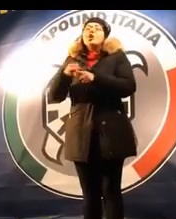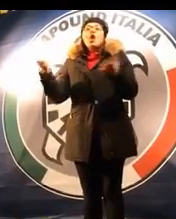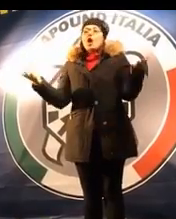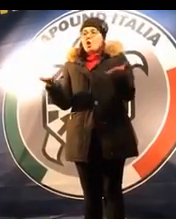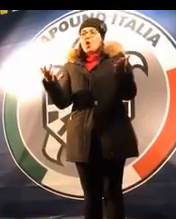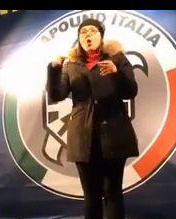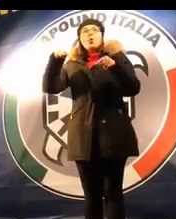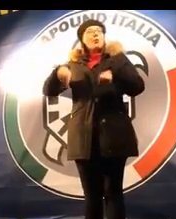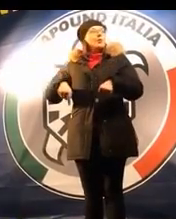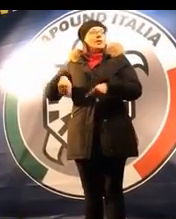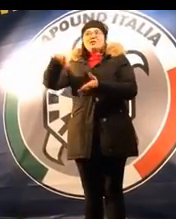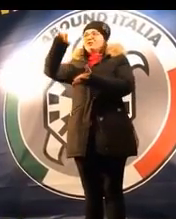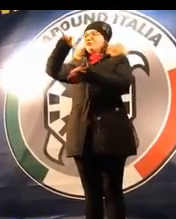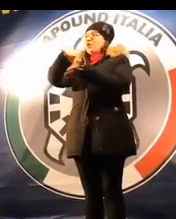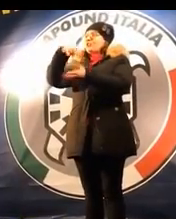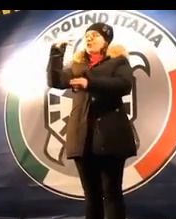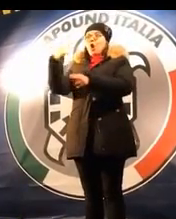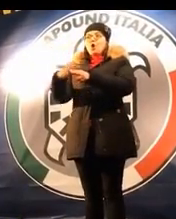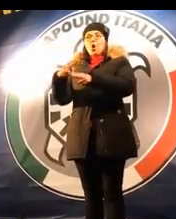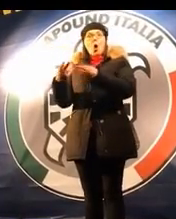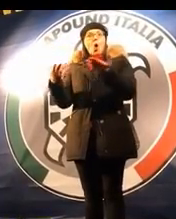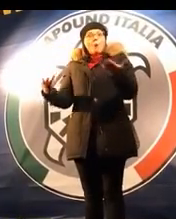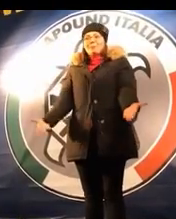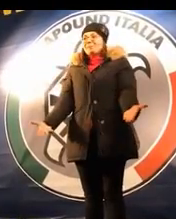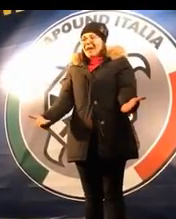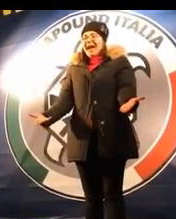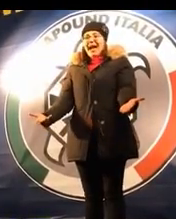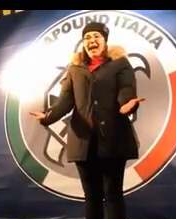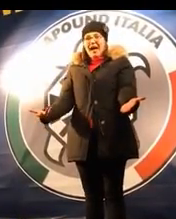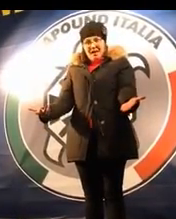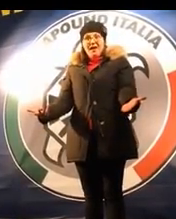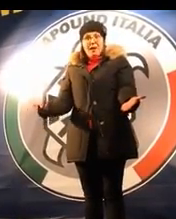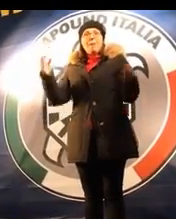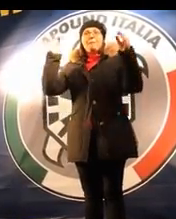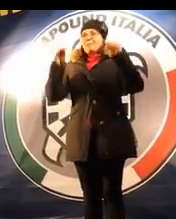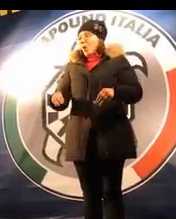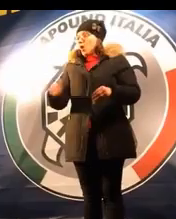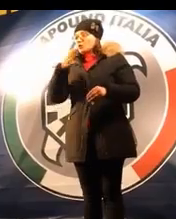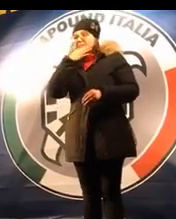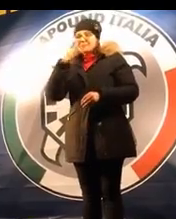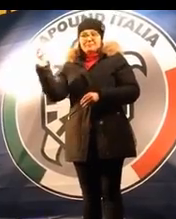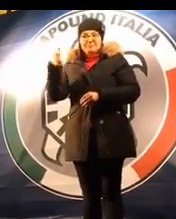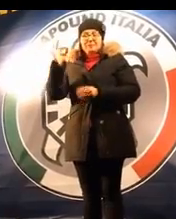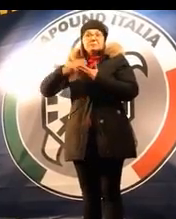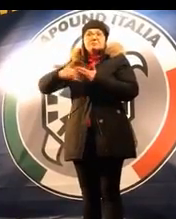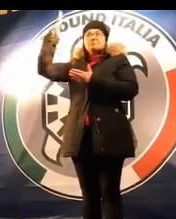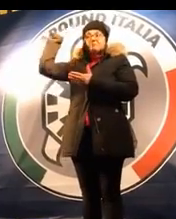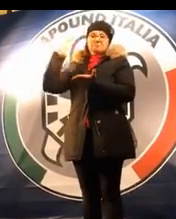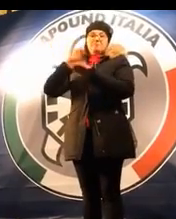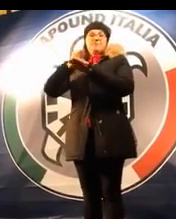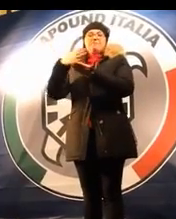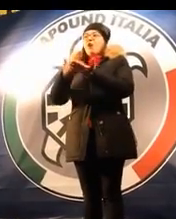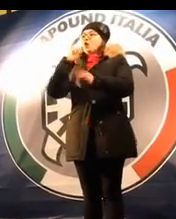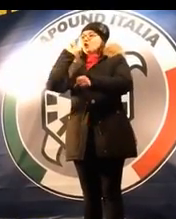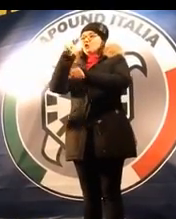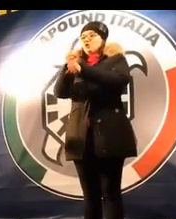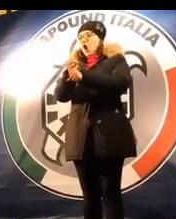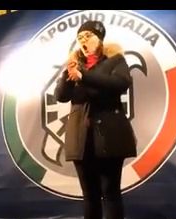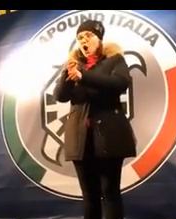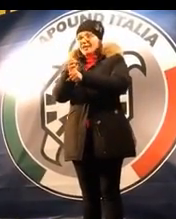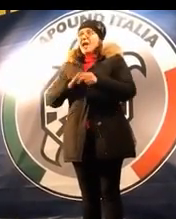sia testimonianza più grande quella di essere in un posto incredibile che ha segnato la civiltà per tutto quanto il